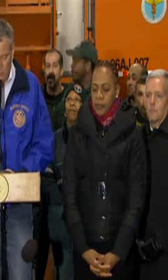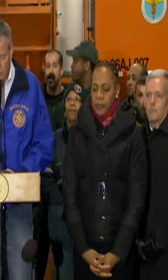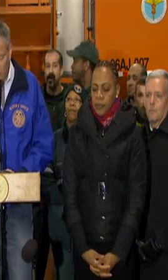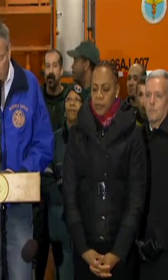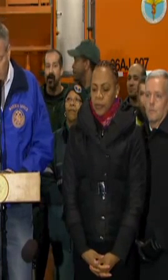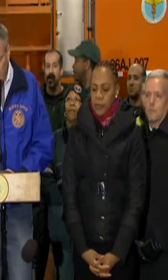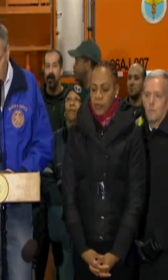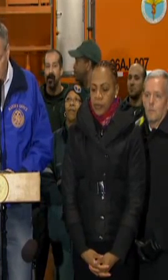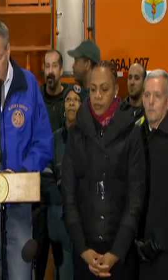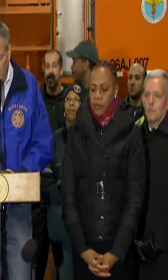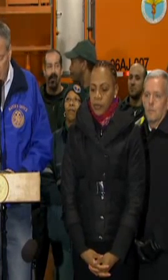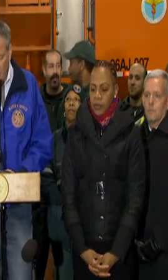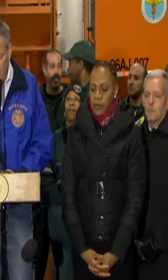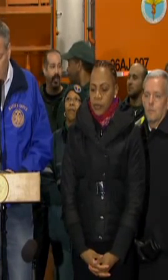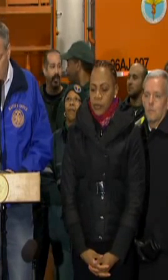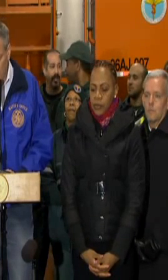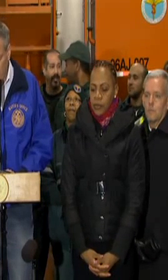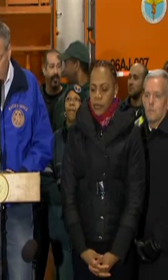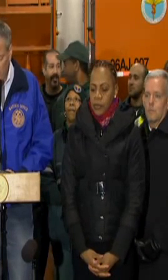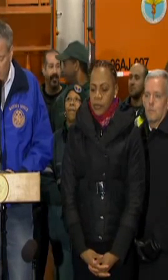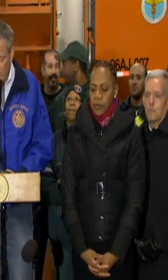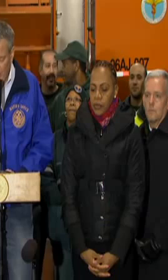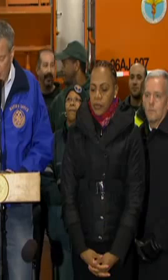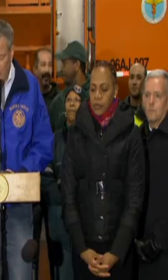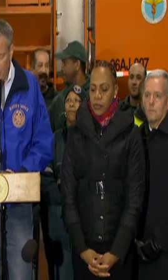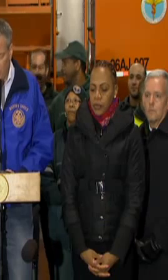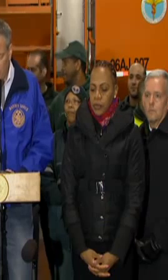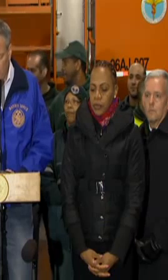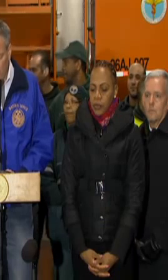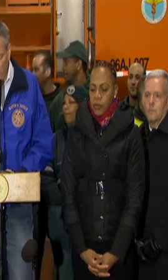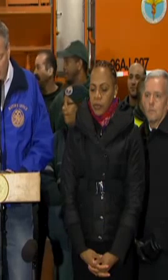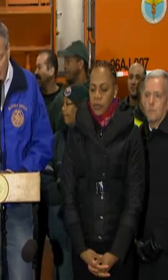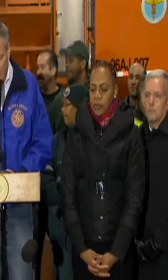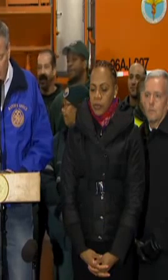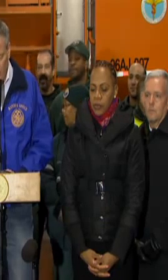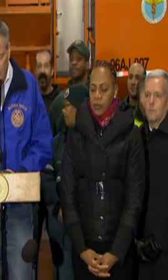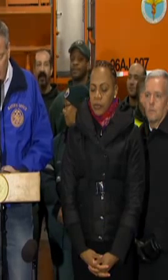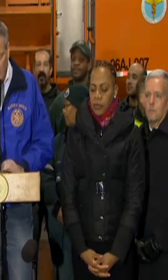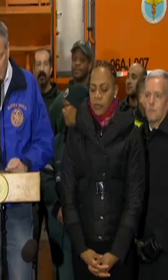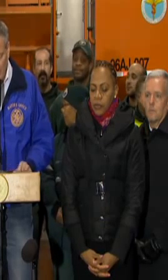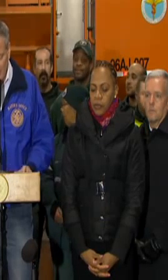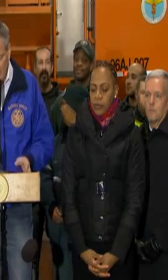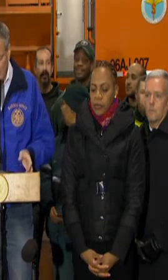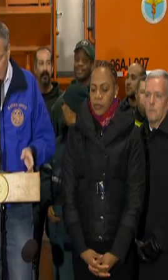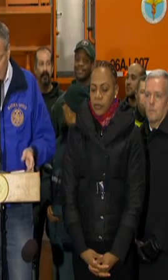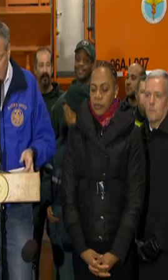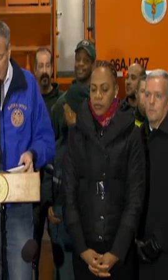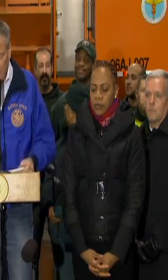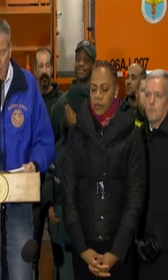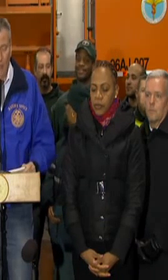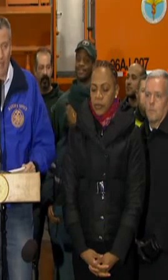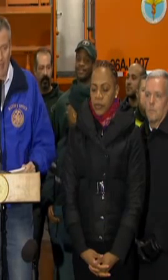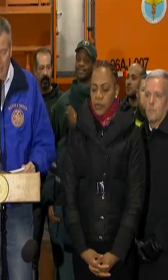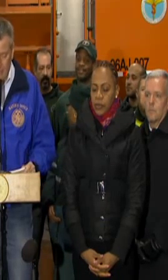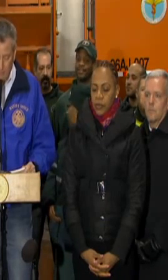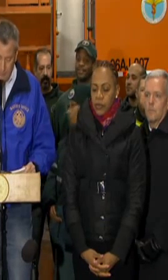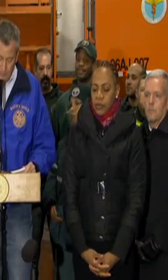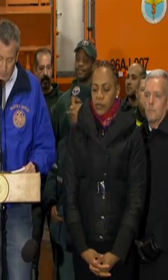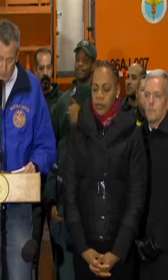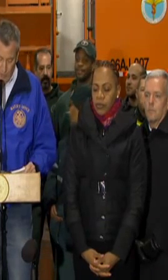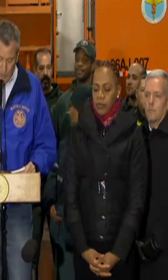los neoyorquinos debemos tener sumo cuidado a salir a la